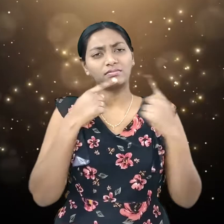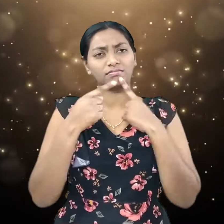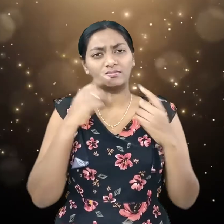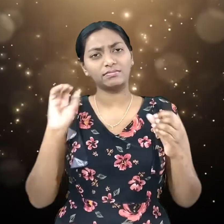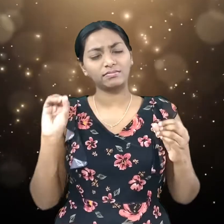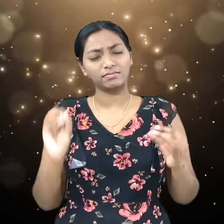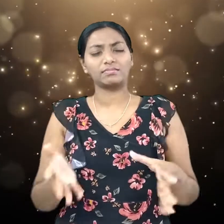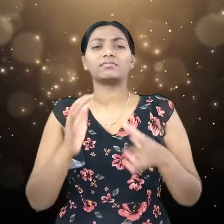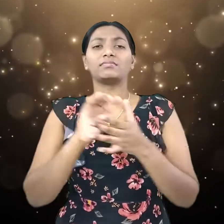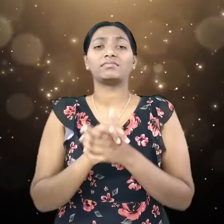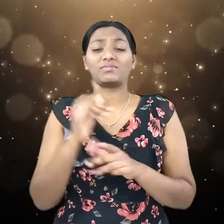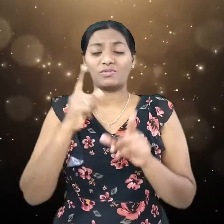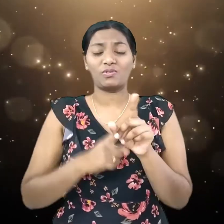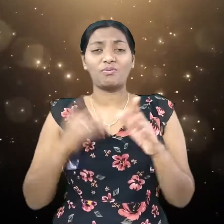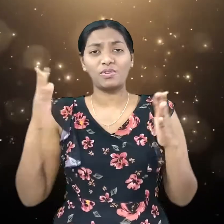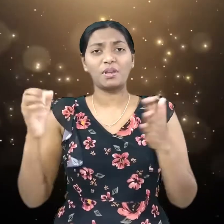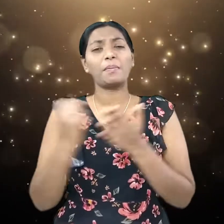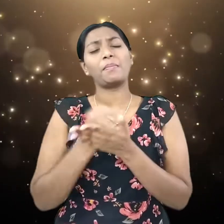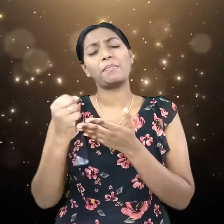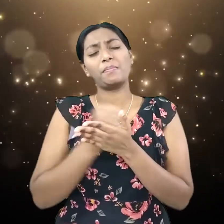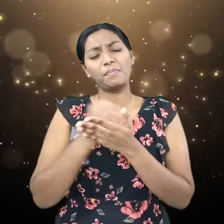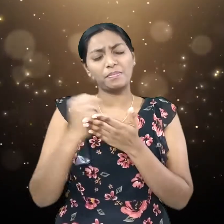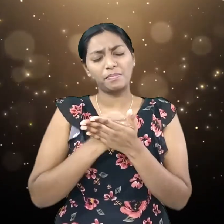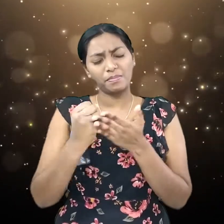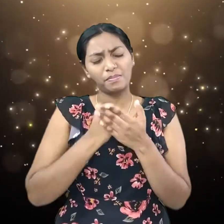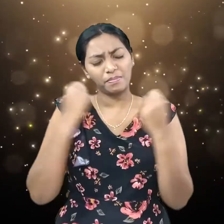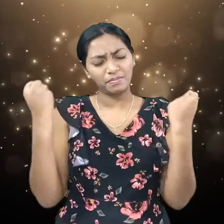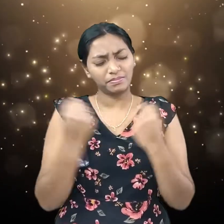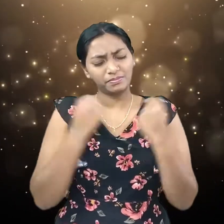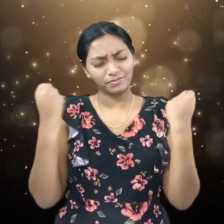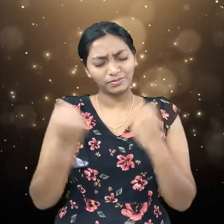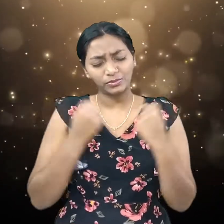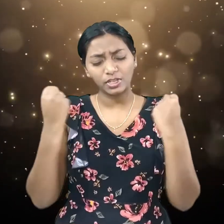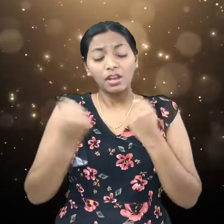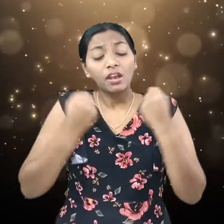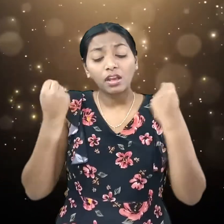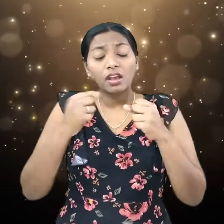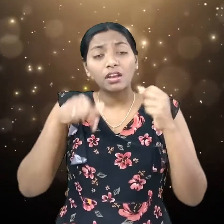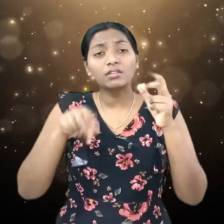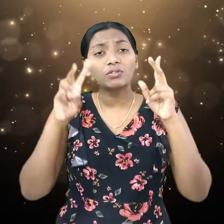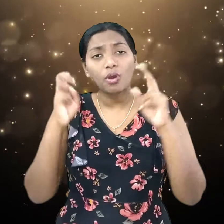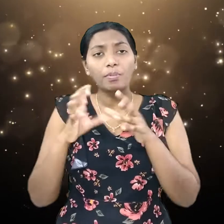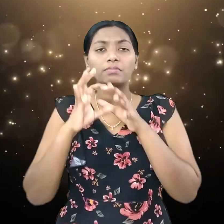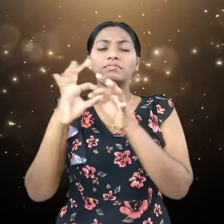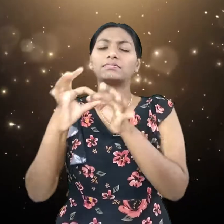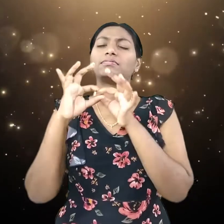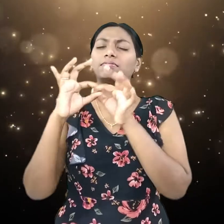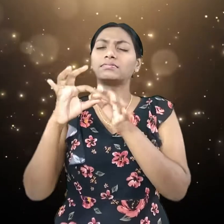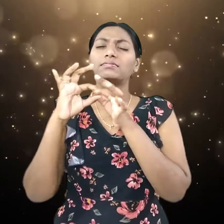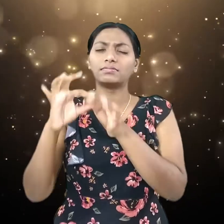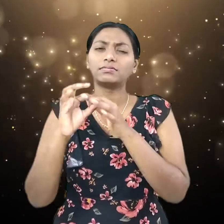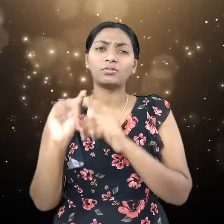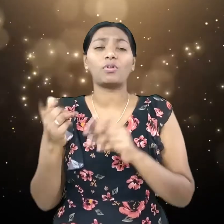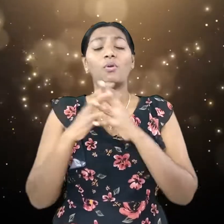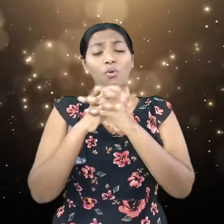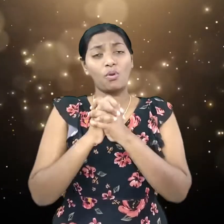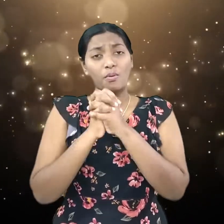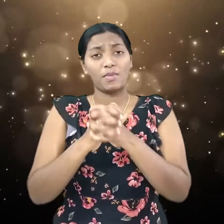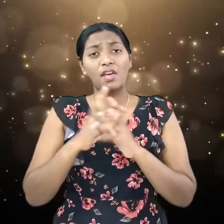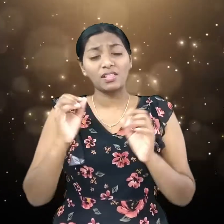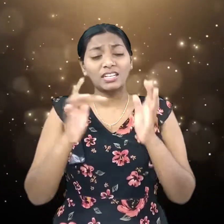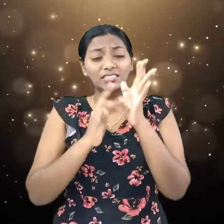अलका बस जहों द्रक आ अक ई अका जा अका अरे जा जहों द्रक आमा। प्रार्थना कीजिए